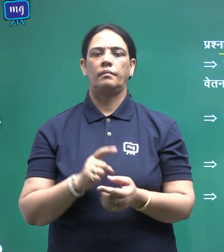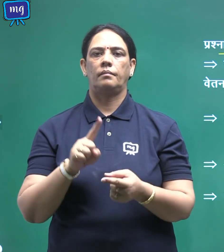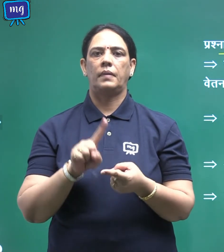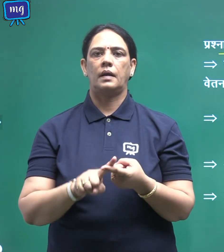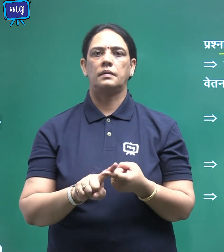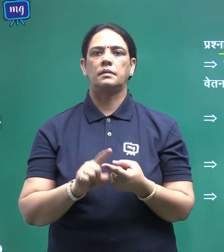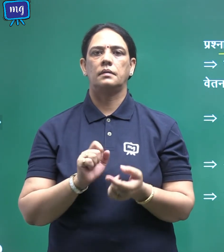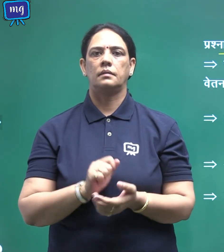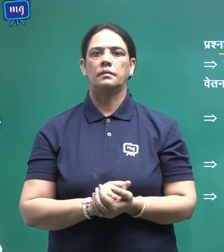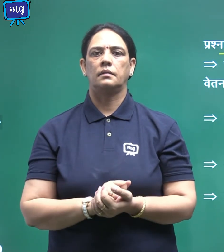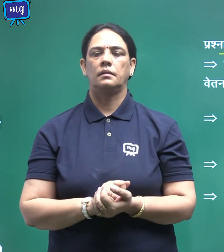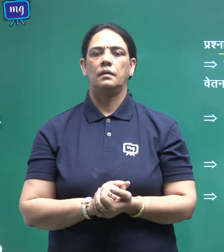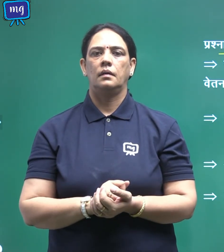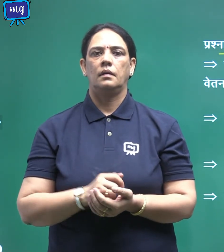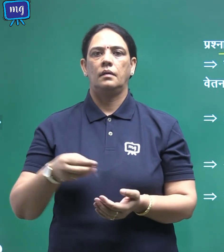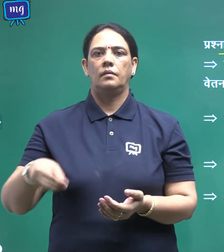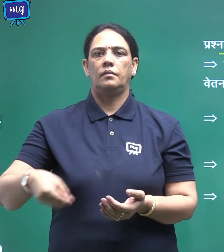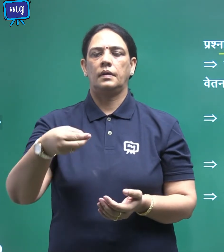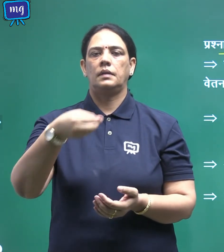प्लस वृद्धि